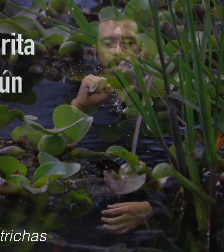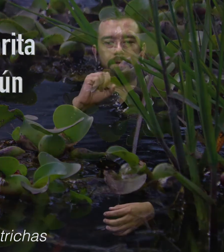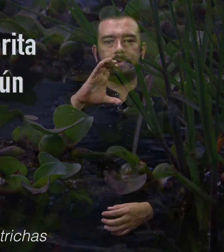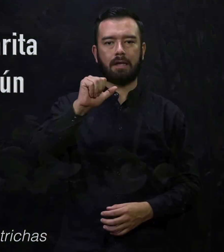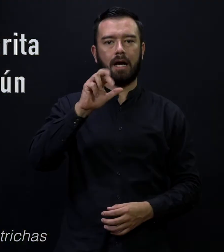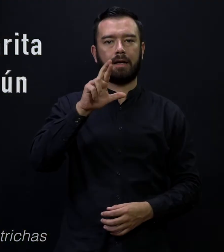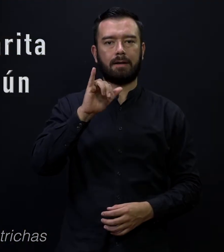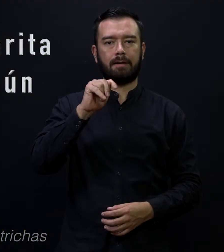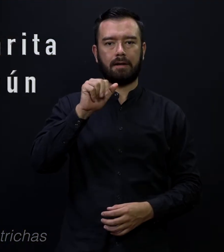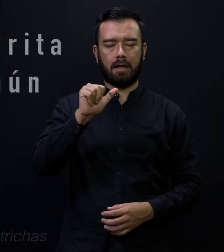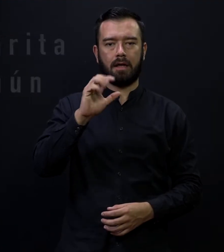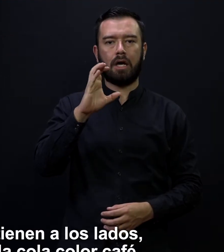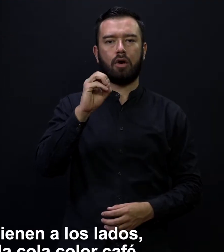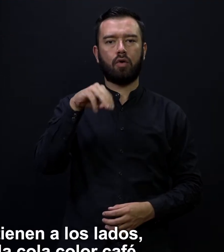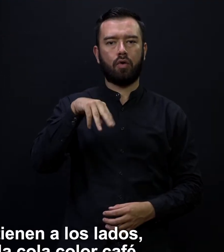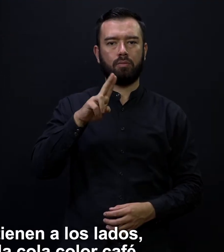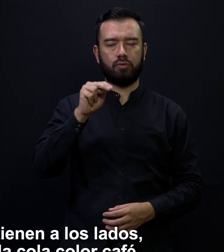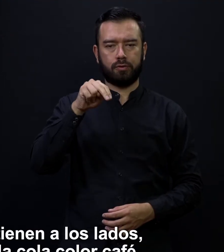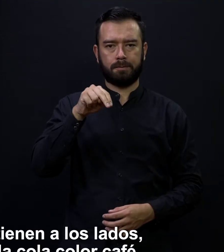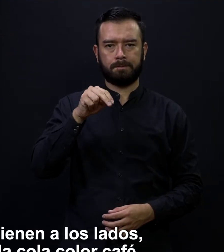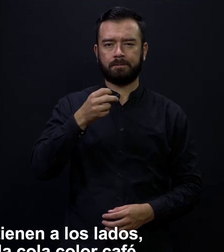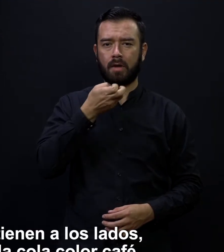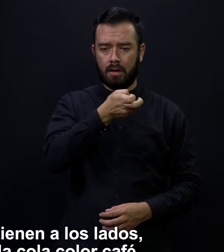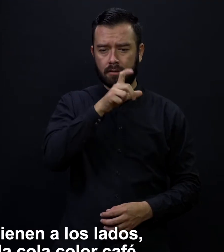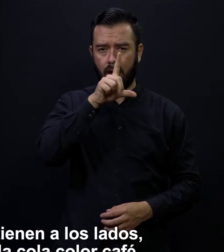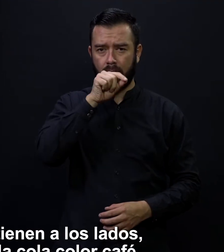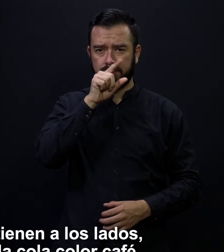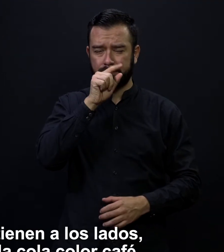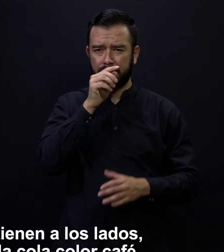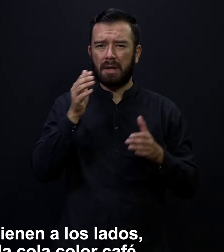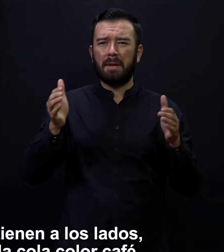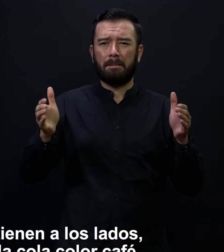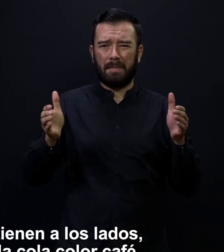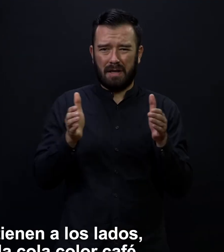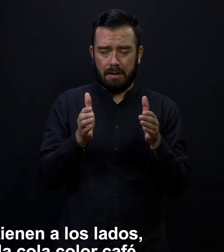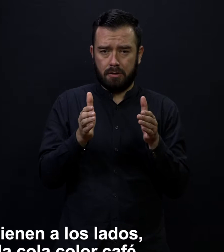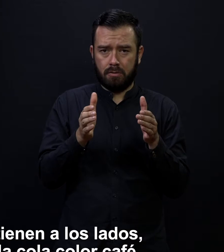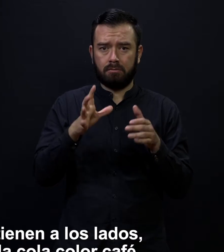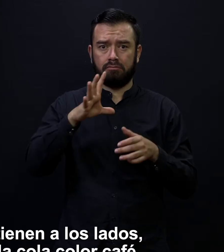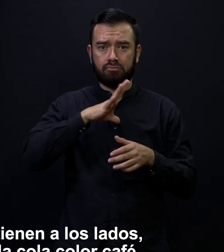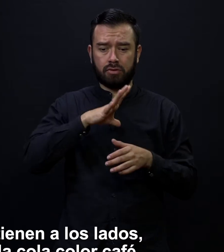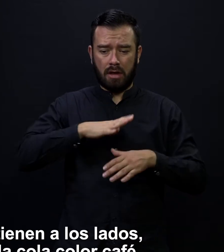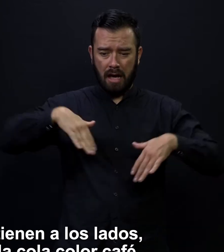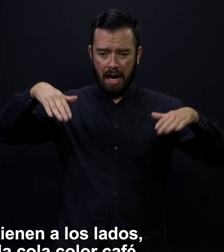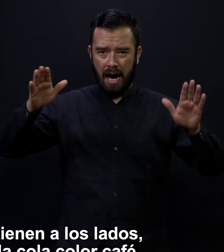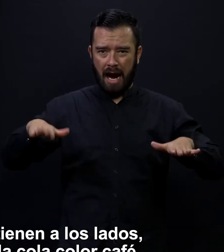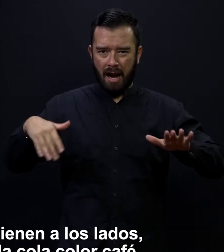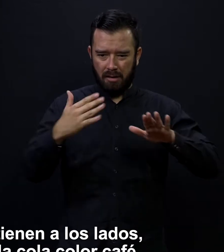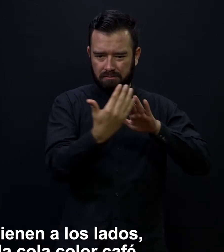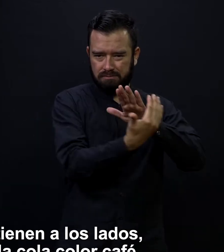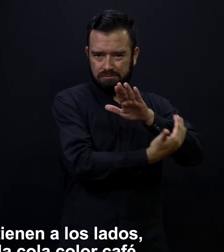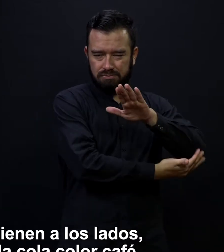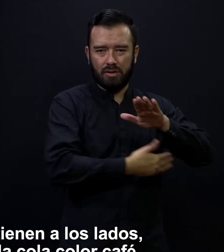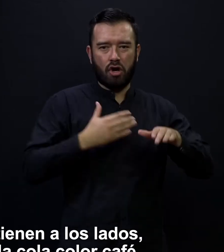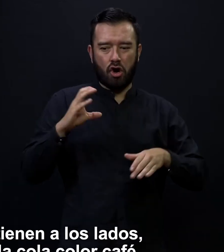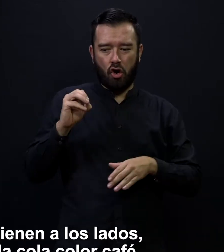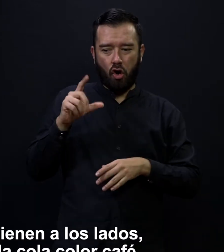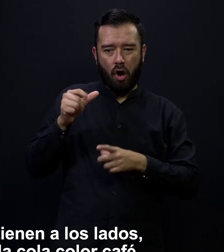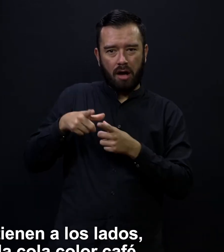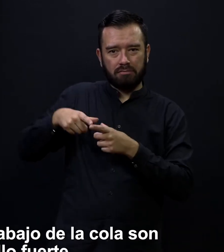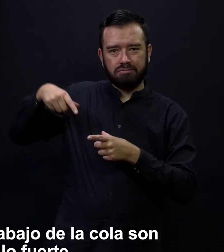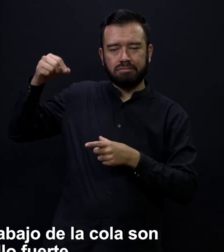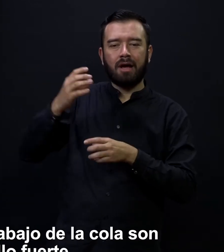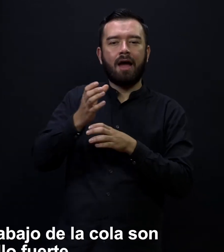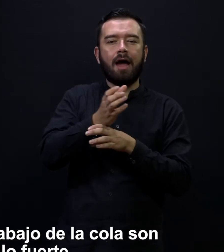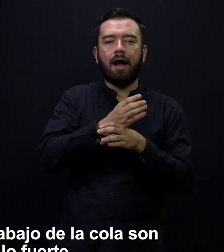Mascarita común. Es un ave pequeña. Tiene a los lados, debajo de las alas y la cola, color